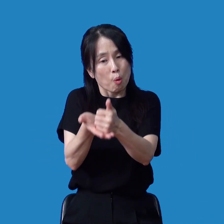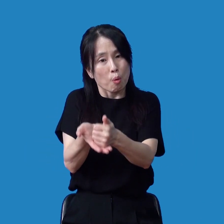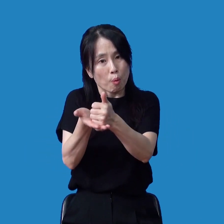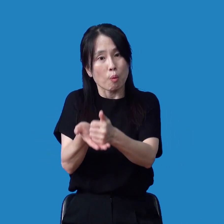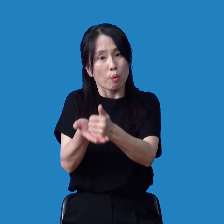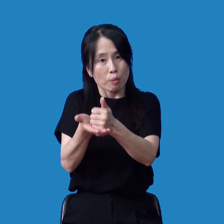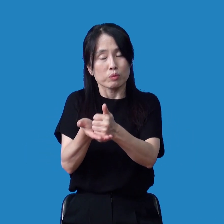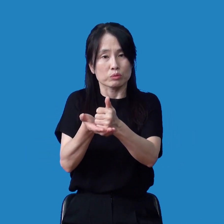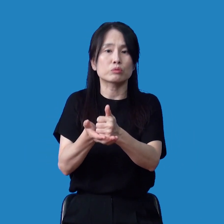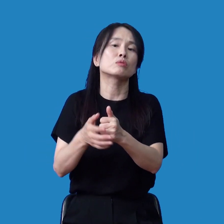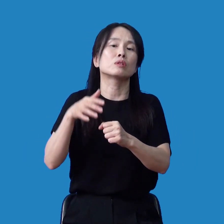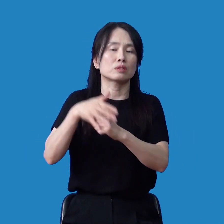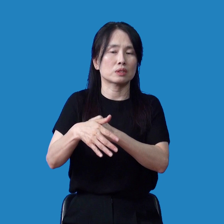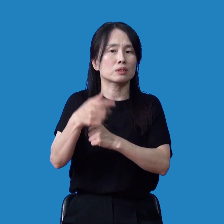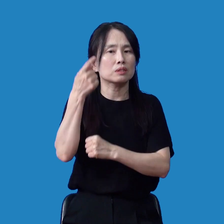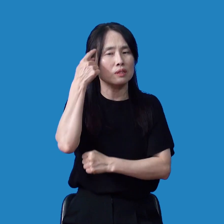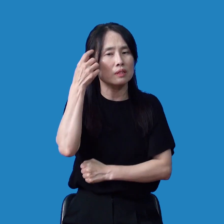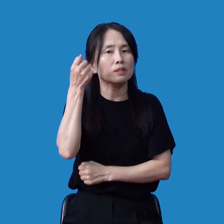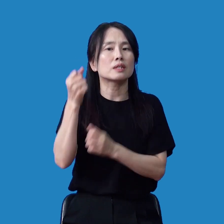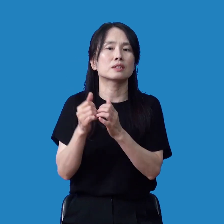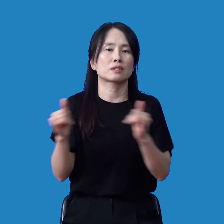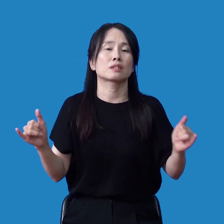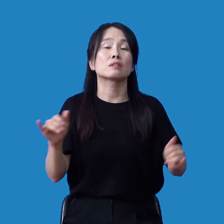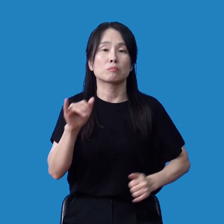다양성이라는 이름으로 다 깔아뭉개버립니다.